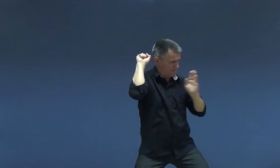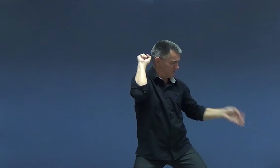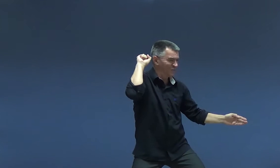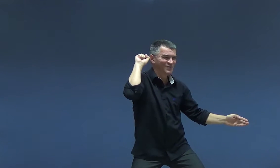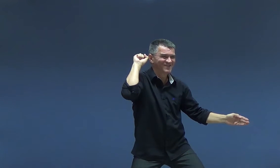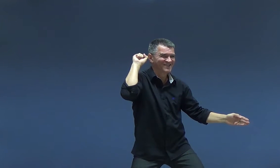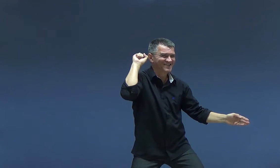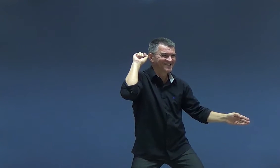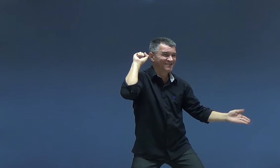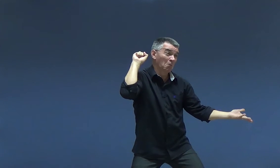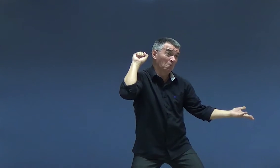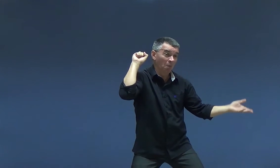aquilo ali.